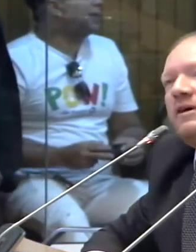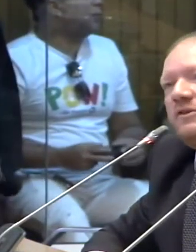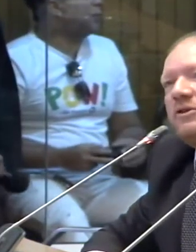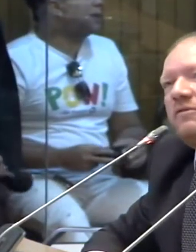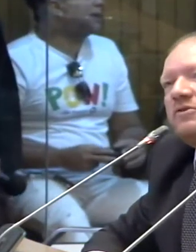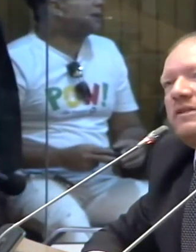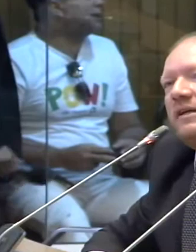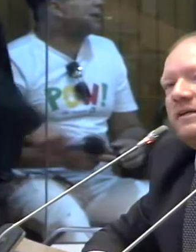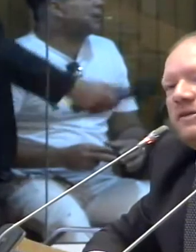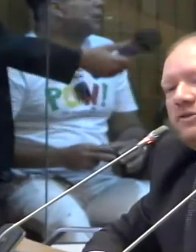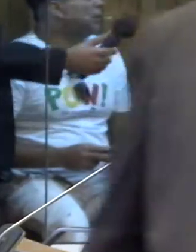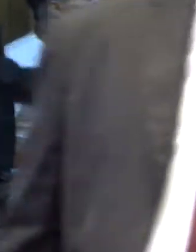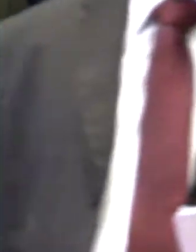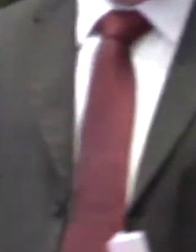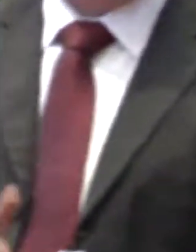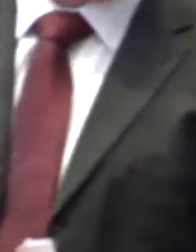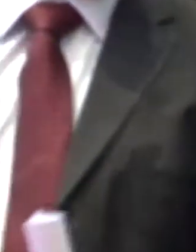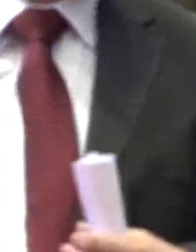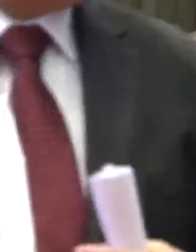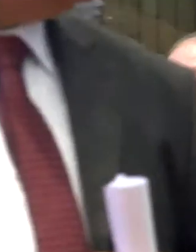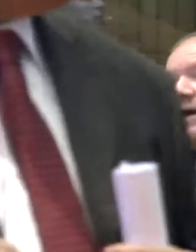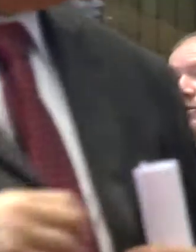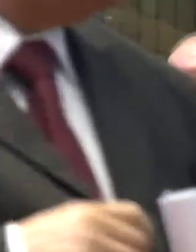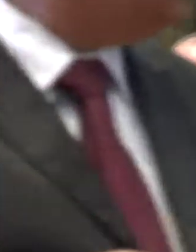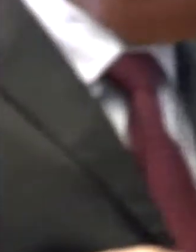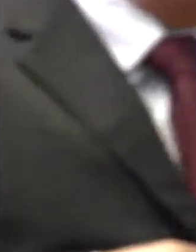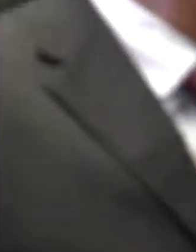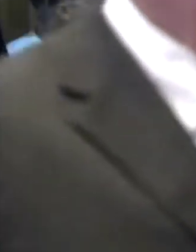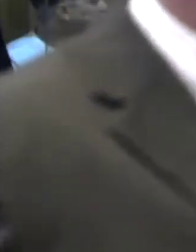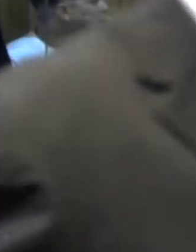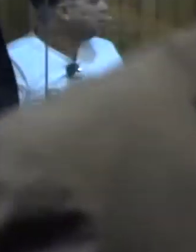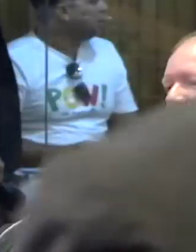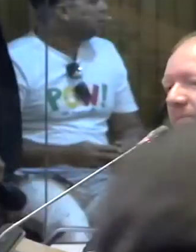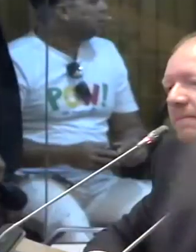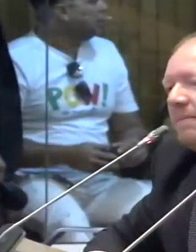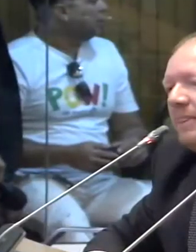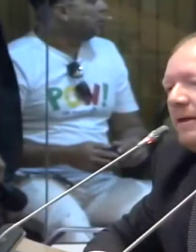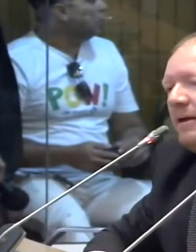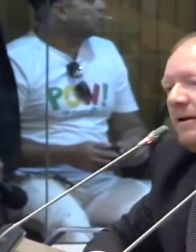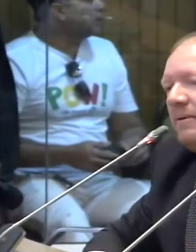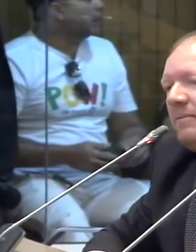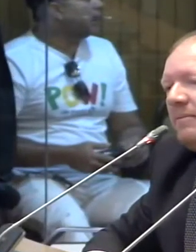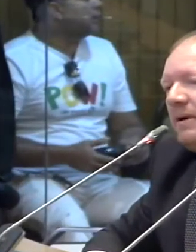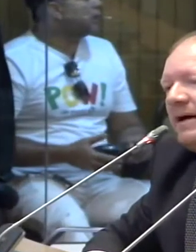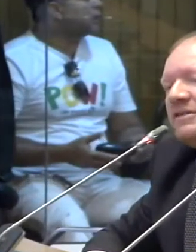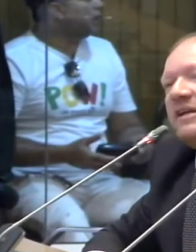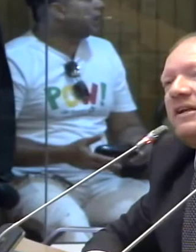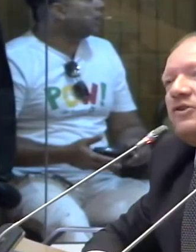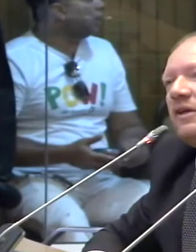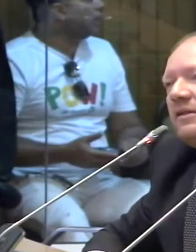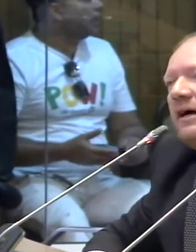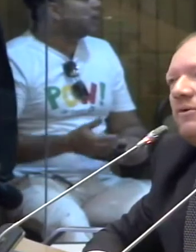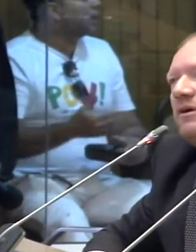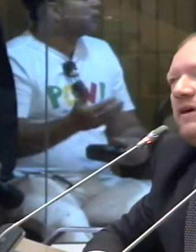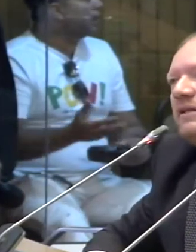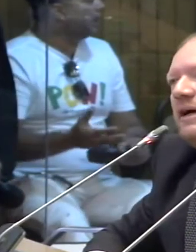plena confiança de que Vossa Excelência tinha sido correto na condução da DRT. Mas eles tentaram, na